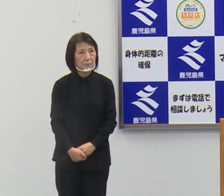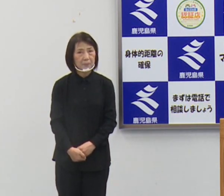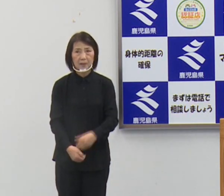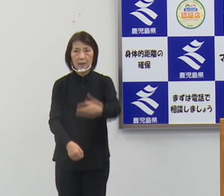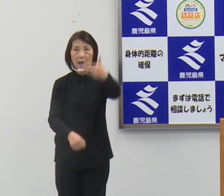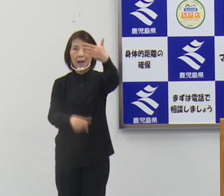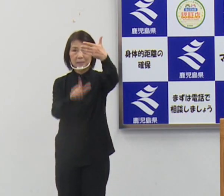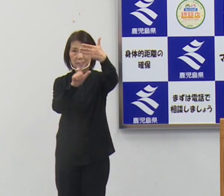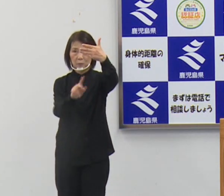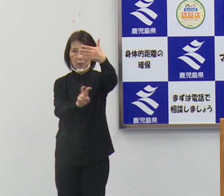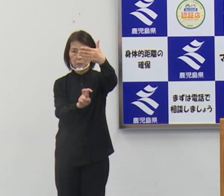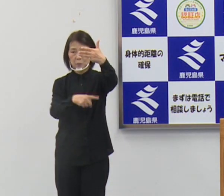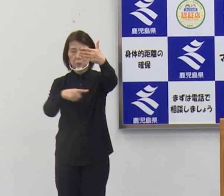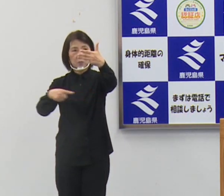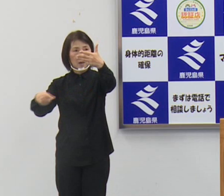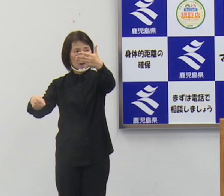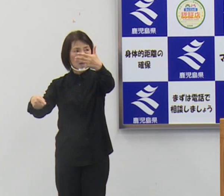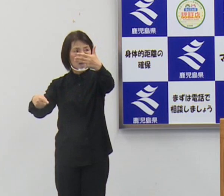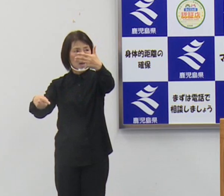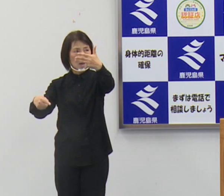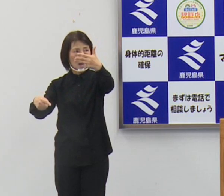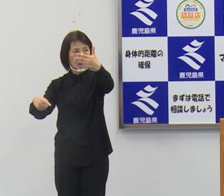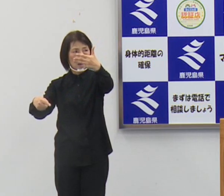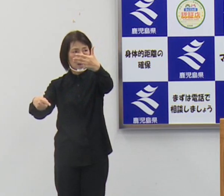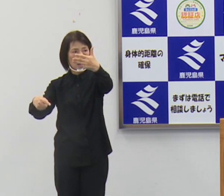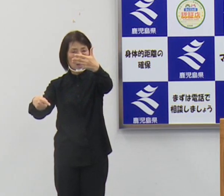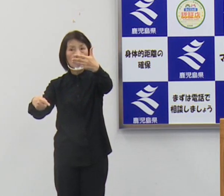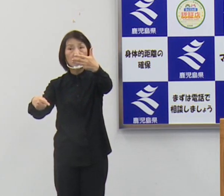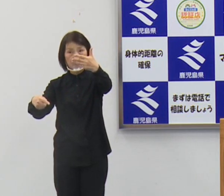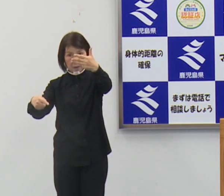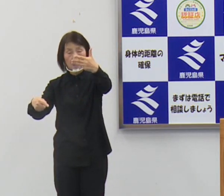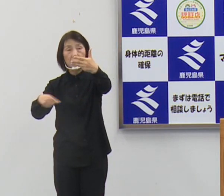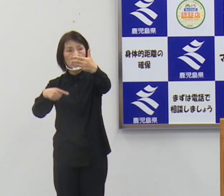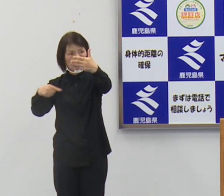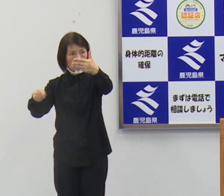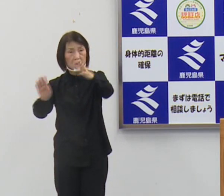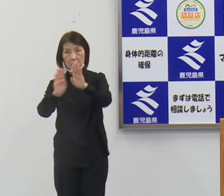8月20日から、9月7日までの数字でございます。